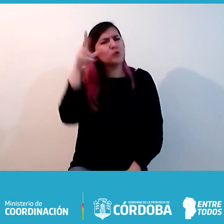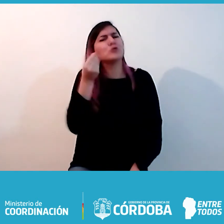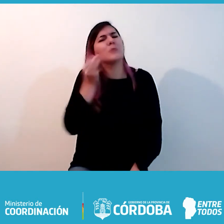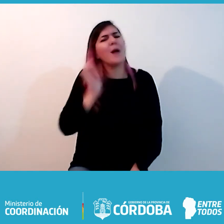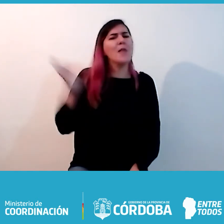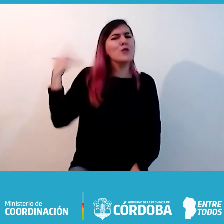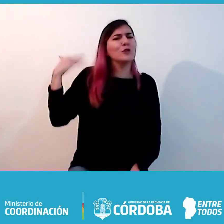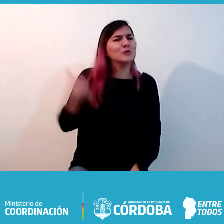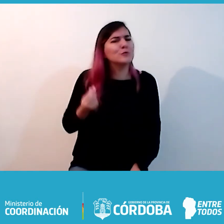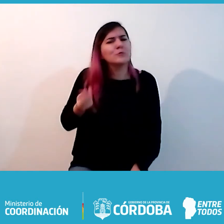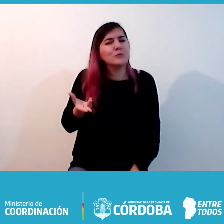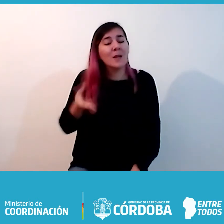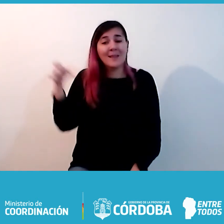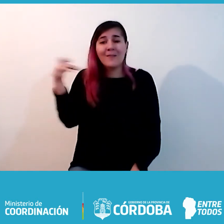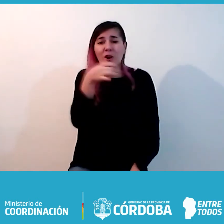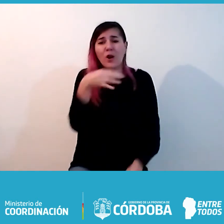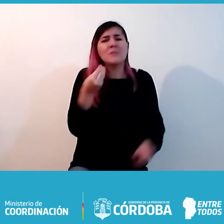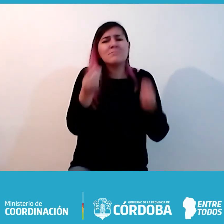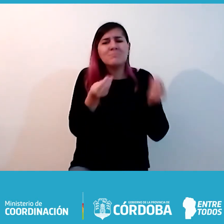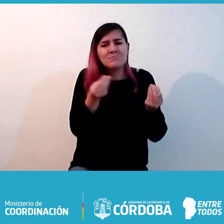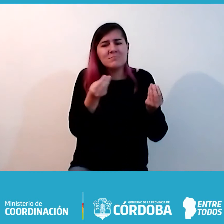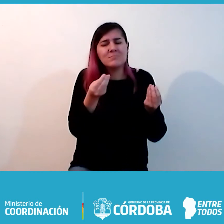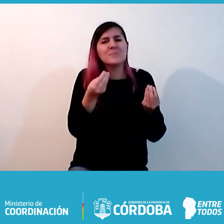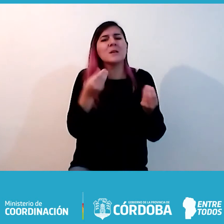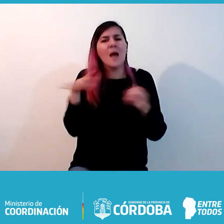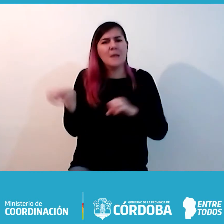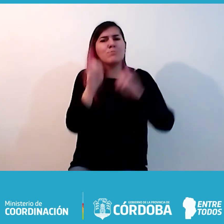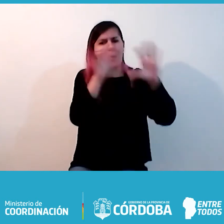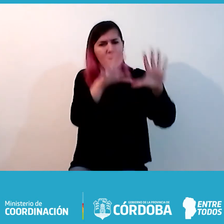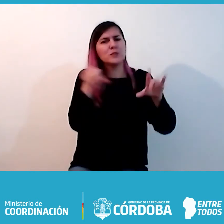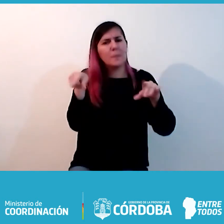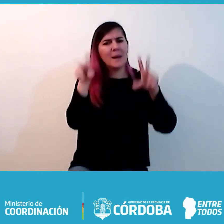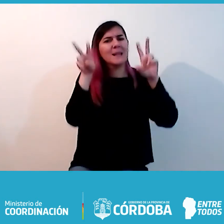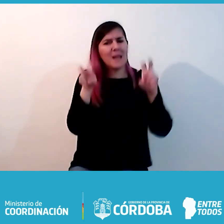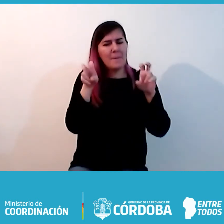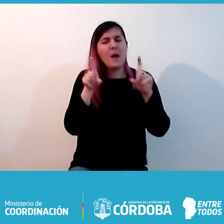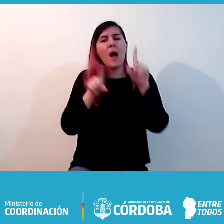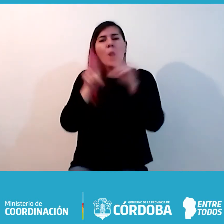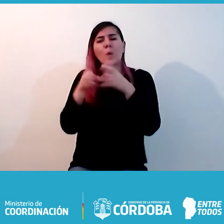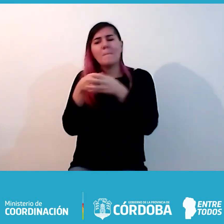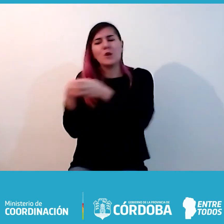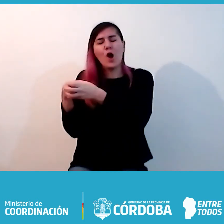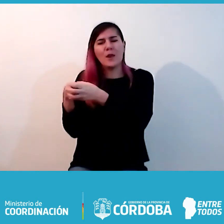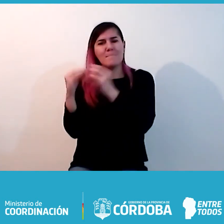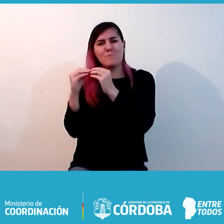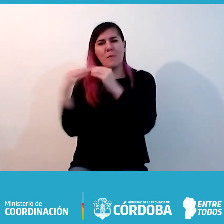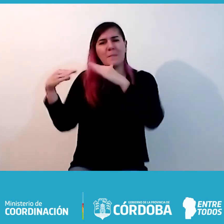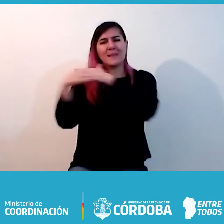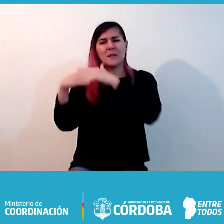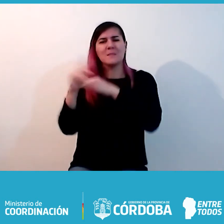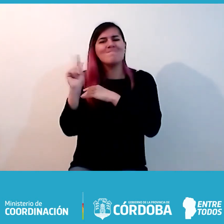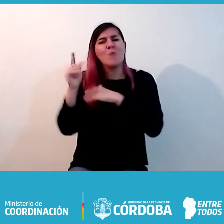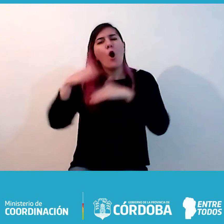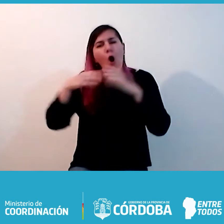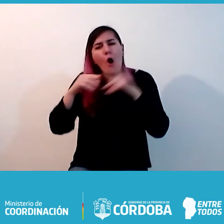abre el ferrocarril. Hay expropiaciones para ello y me consta, expresa. Para unas minorías el problema no es la traza, es la obra en sí. Insiste